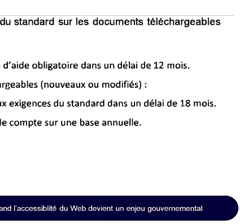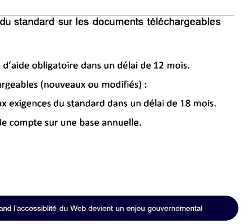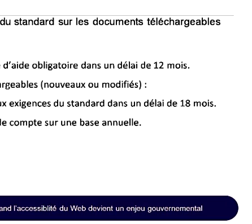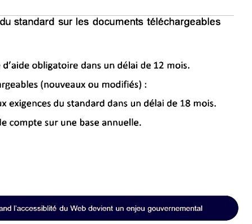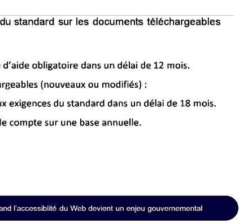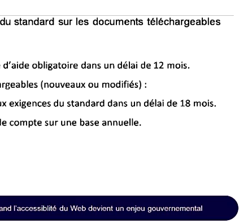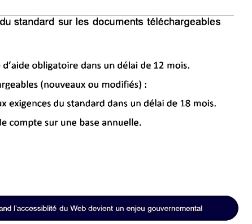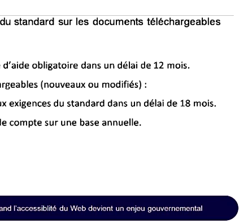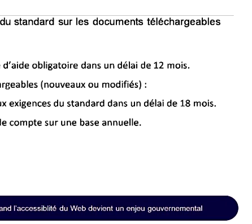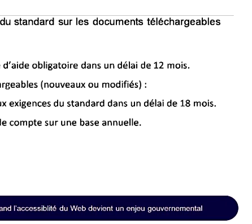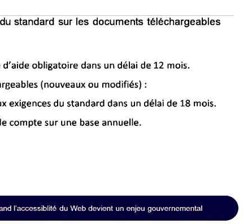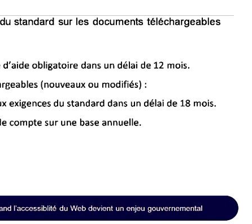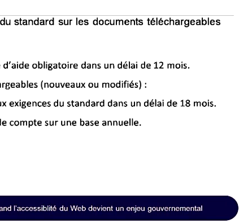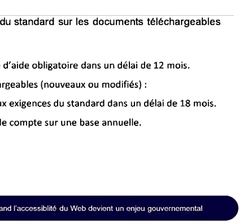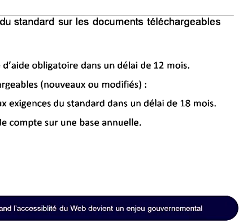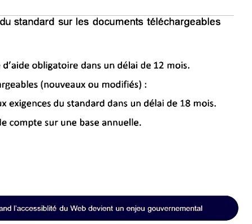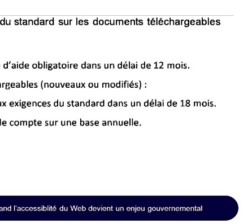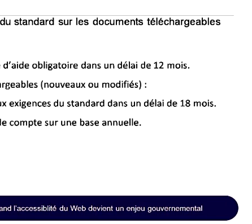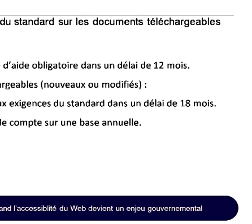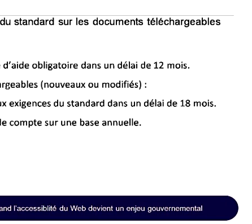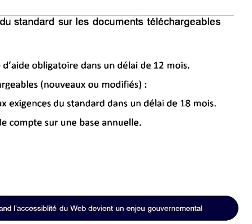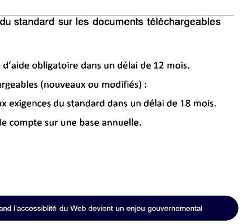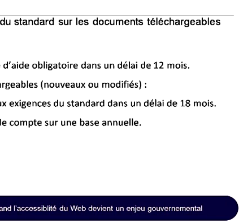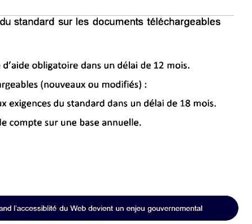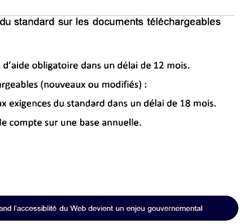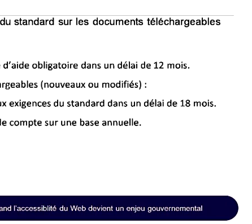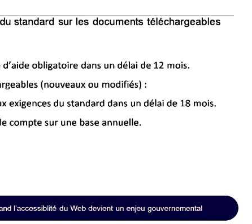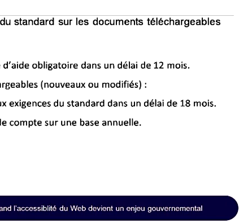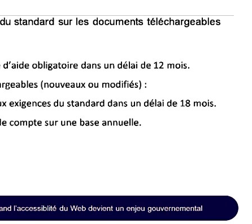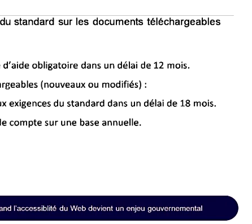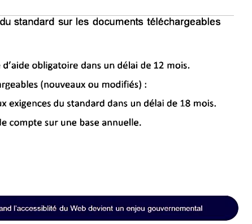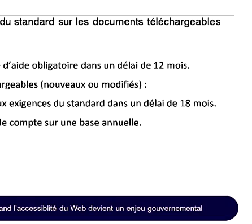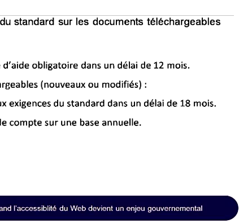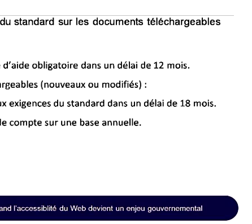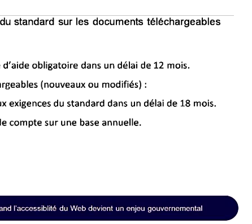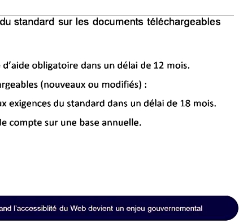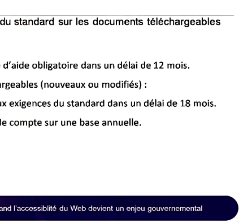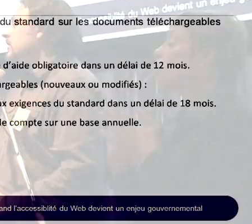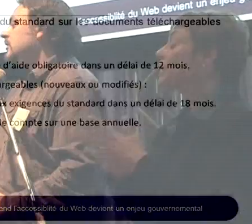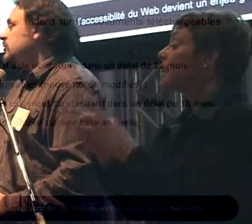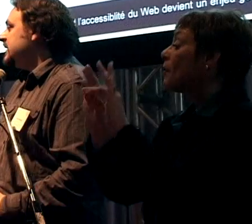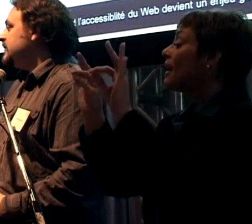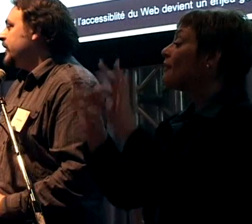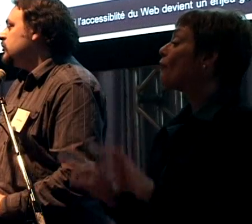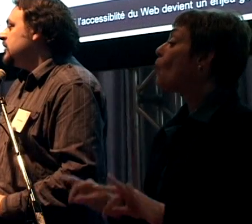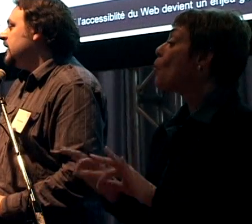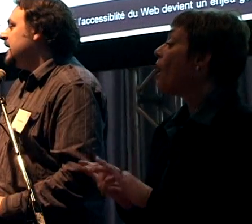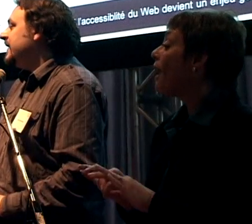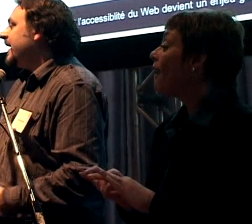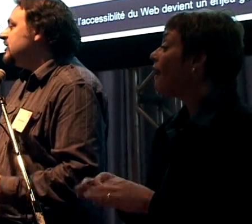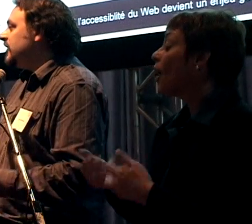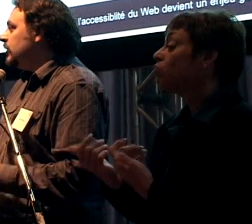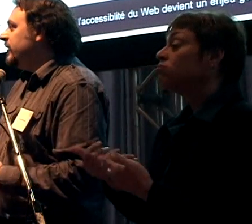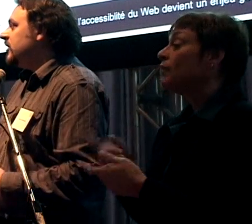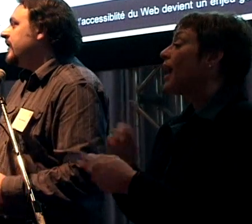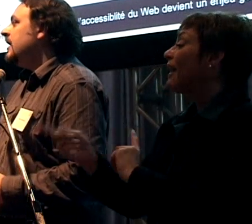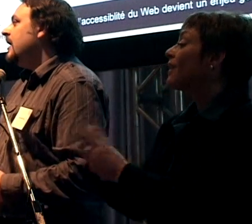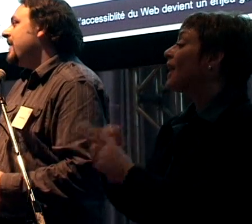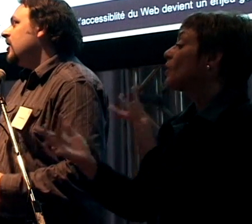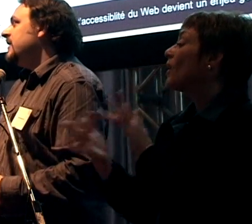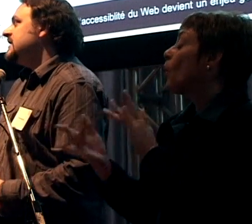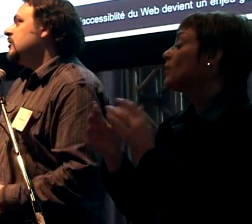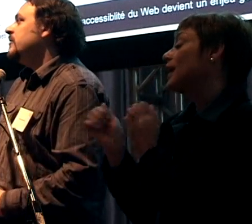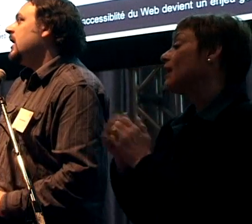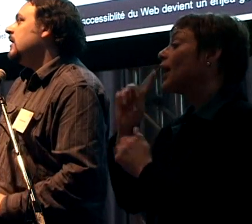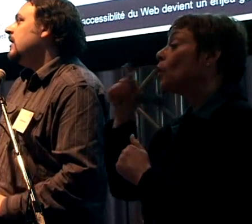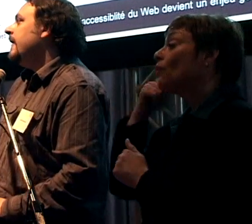saisie d'informations, éventuellement une obligation de se conformer aux règles aussi. Donc, par exemple, les formulaires, tout ce qui pourrait toucher l'interaction avec le gouvernement